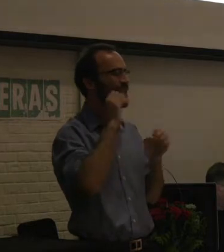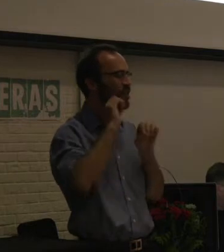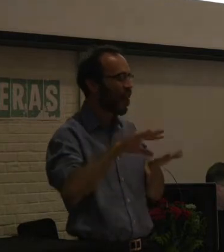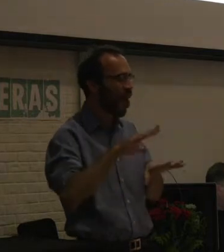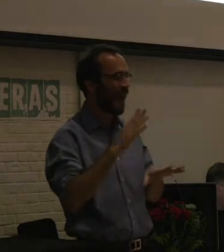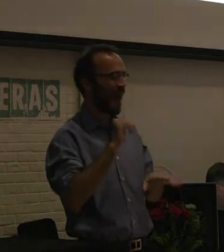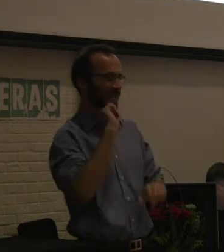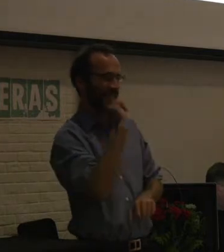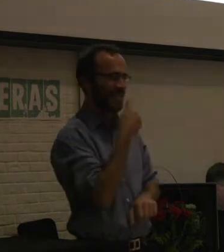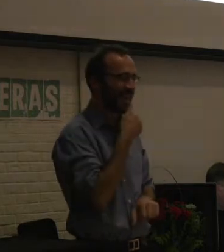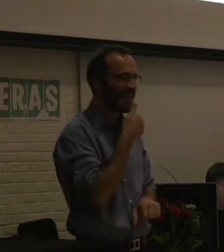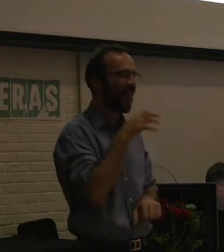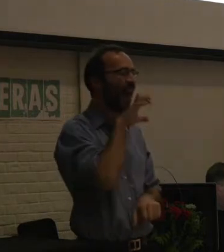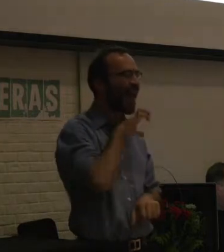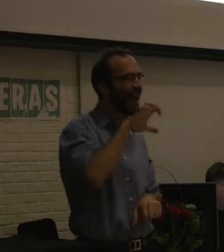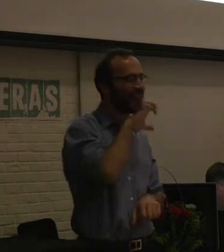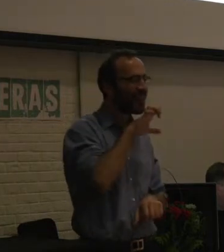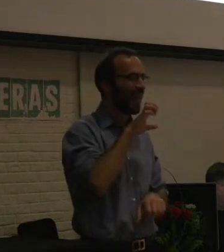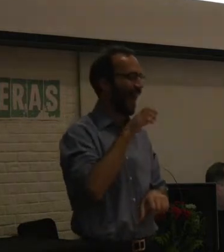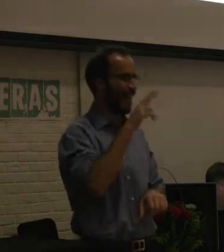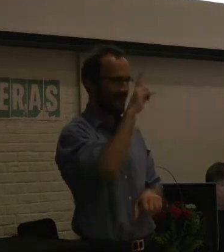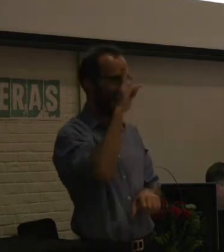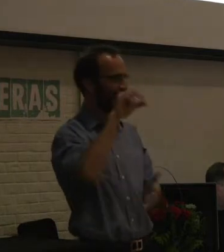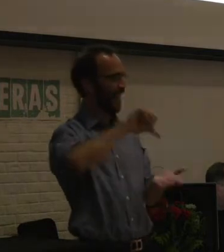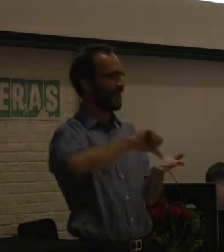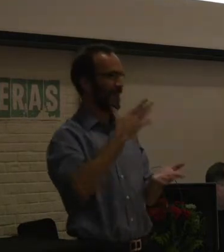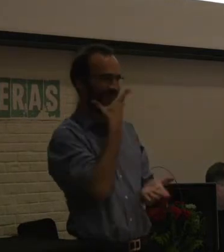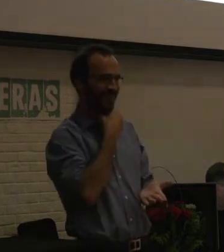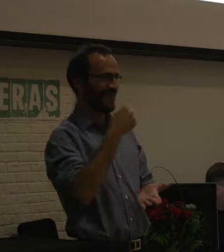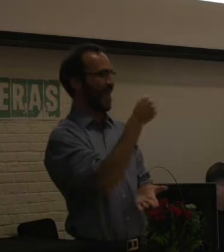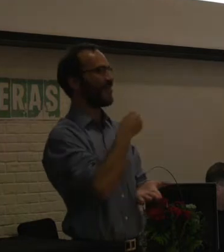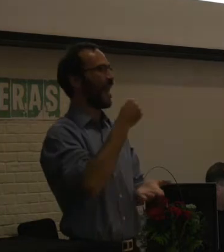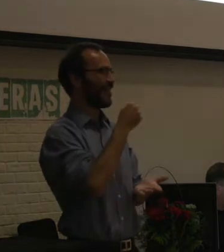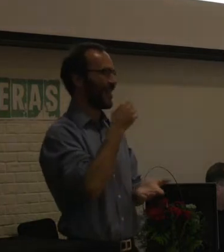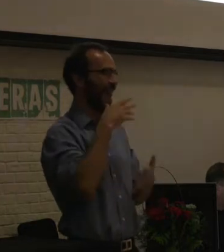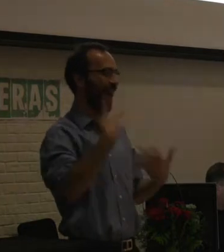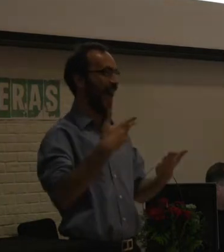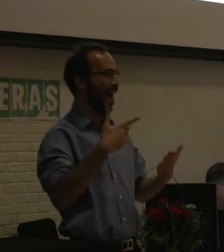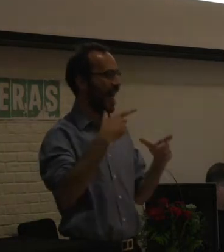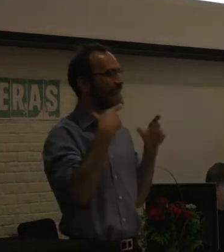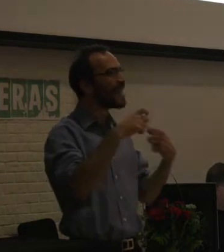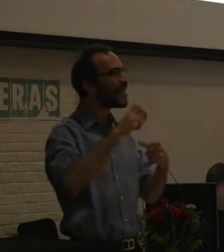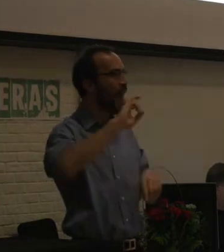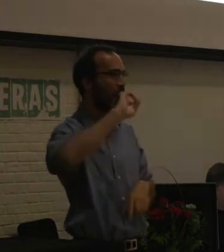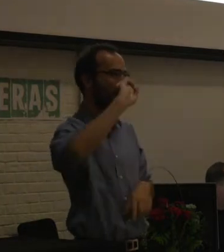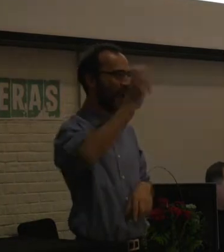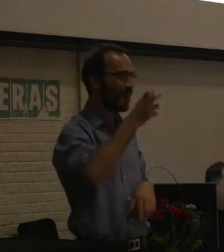secretos, anécdotas sobre nuestra preciosa capital. Y ahora estás con otra sección que se llama La obra del arte